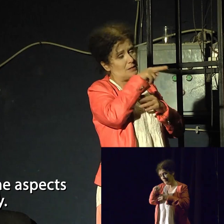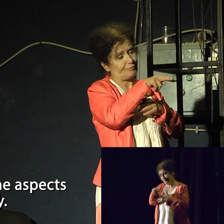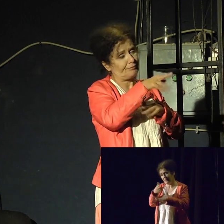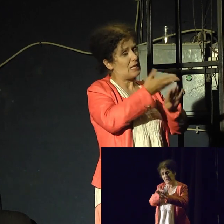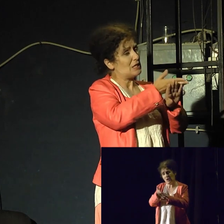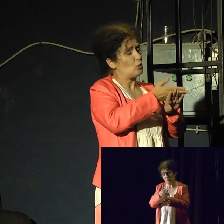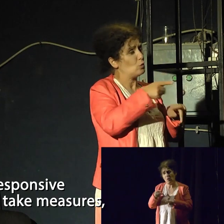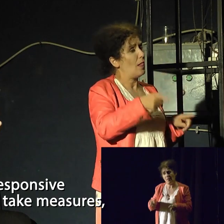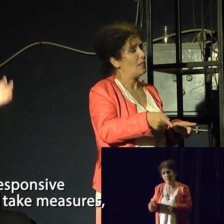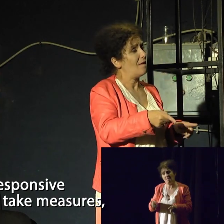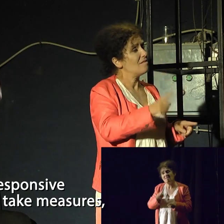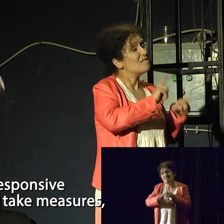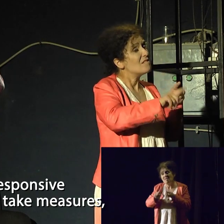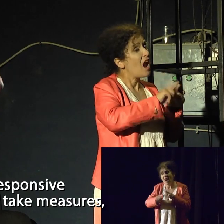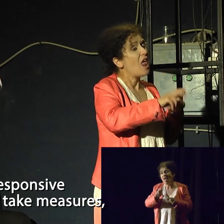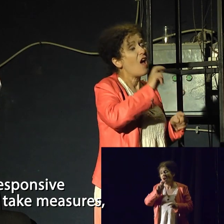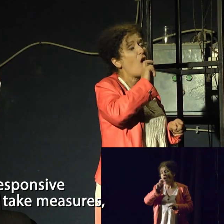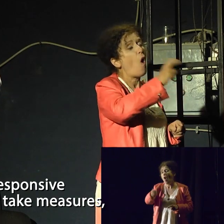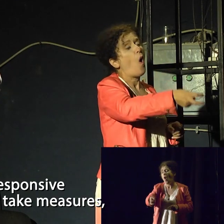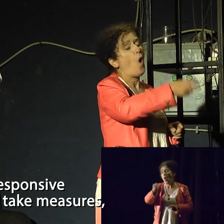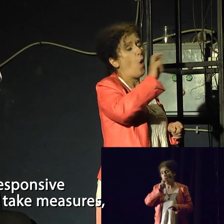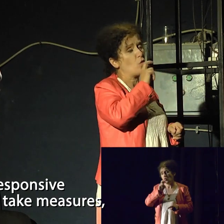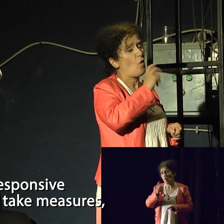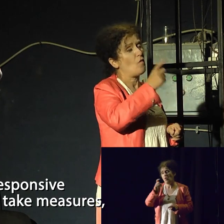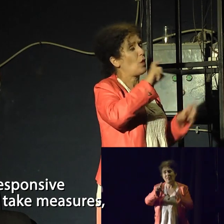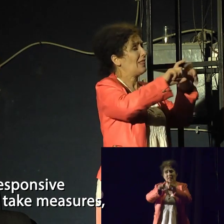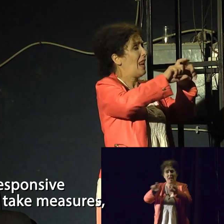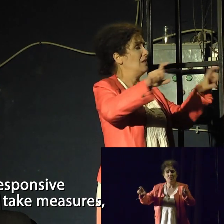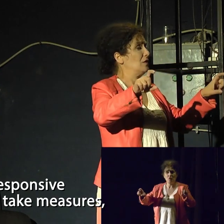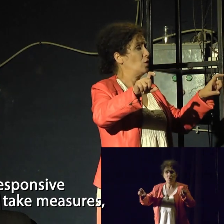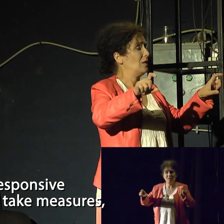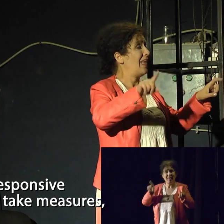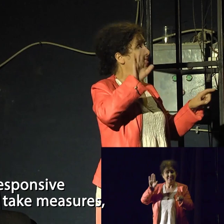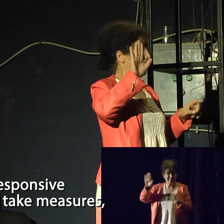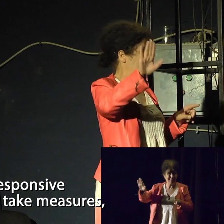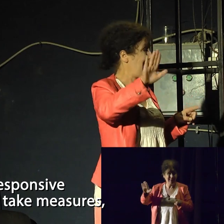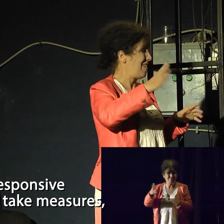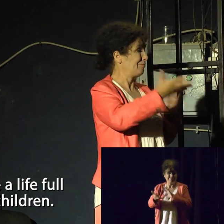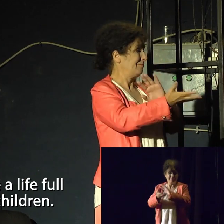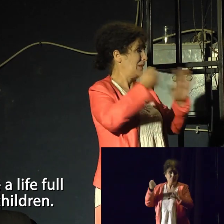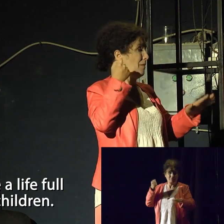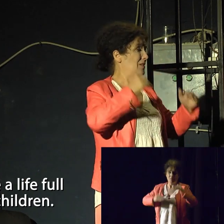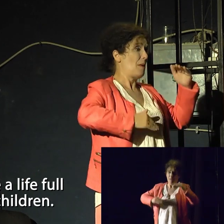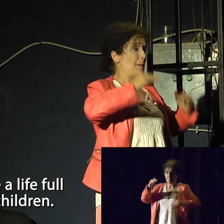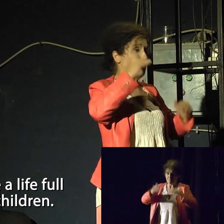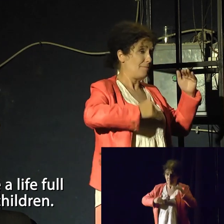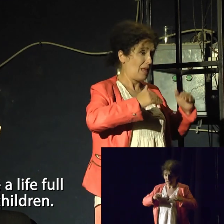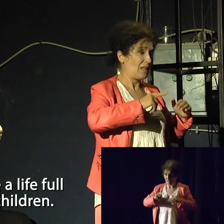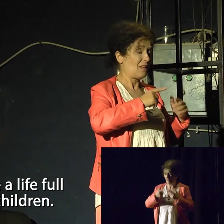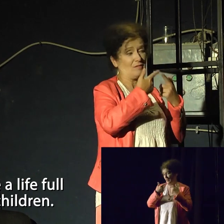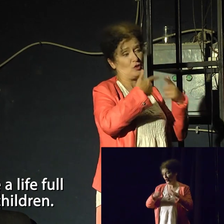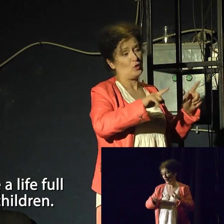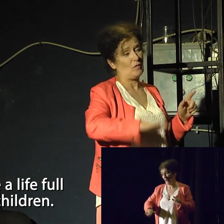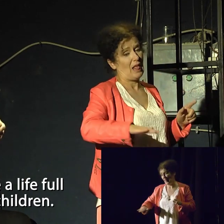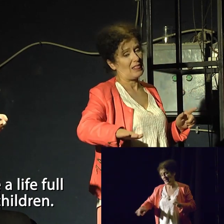сексуалноста. Фали и одговор од институциите, односно фали тие да преземат мерки со кои што ќе им се овозможи на децата